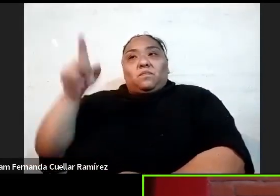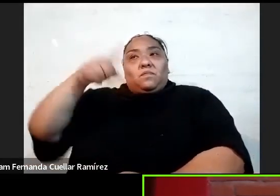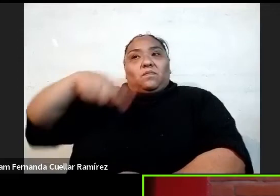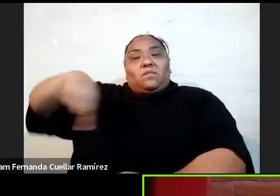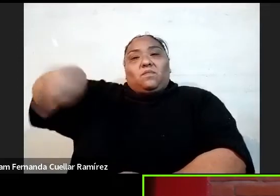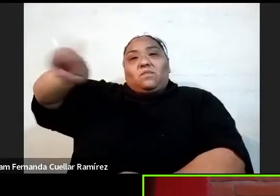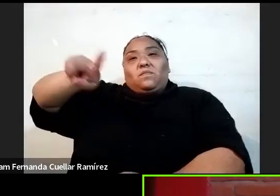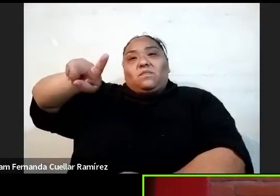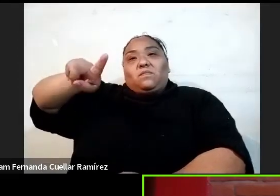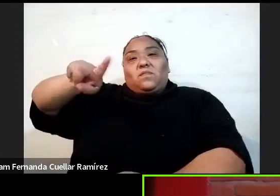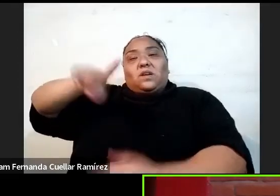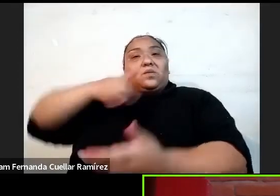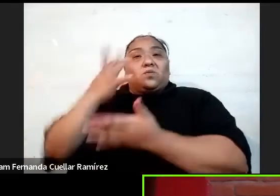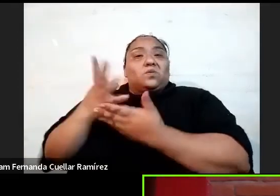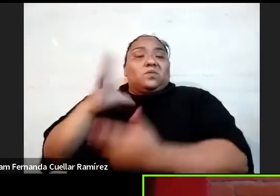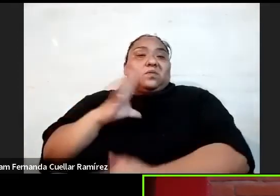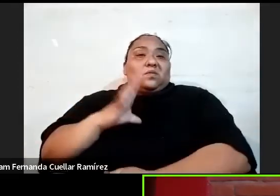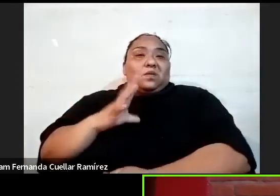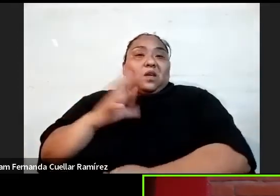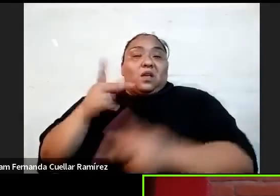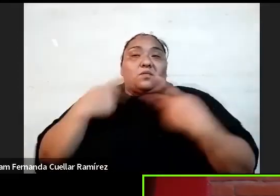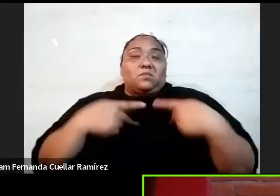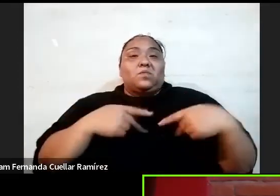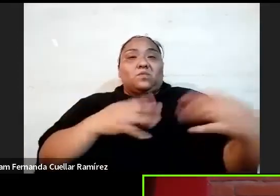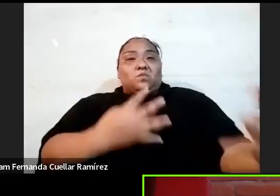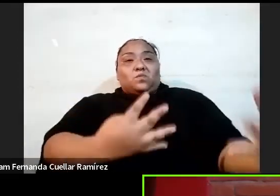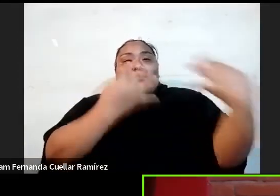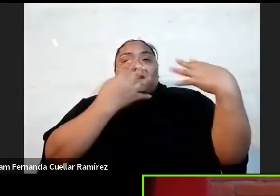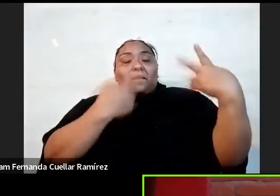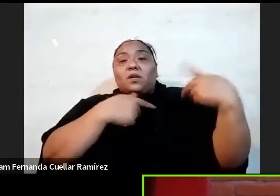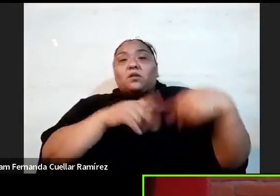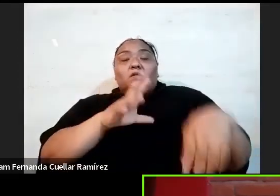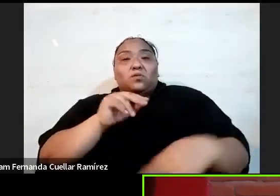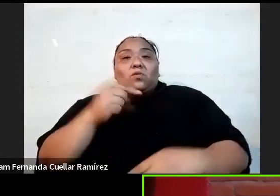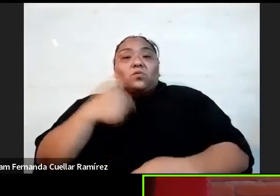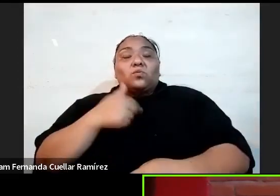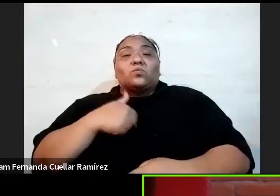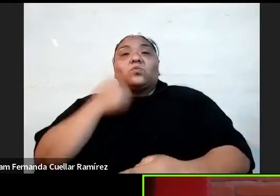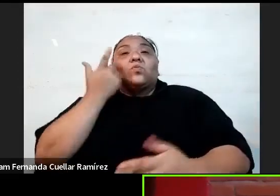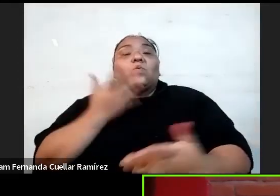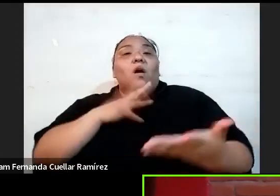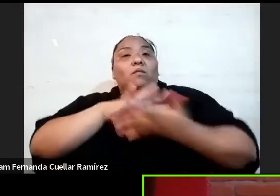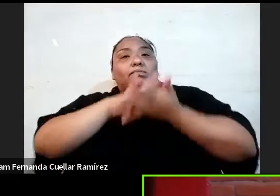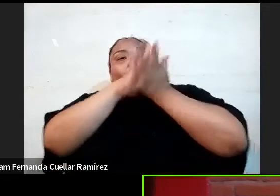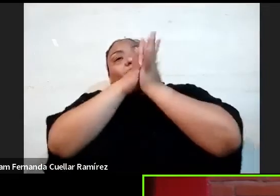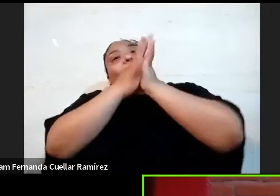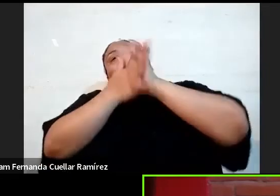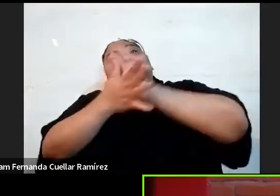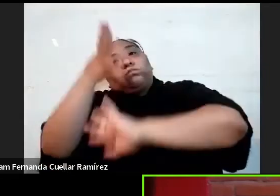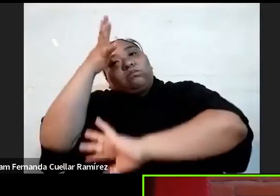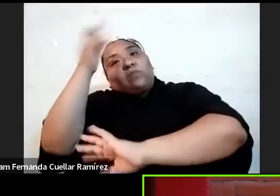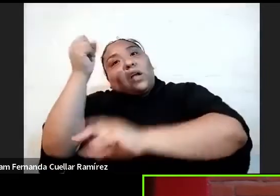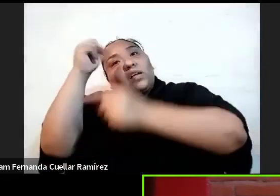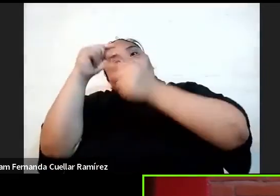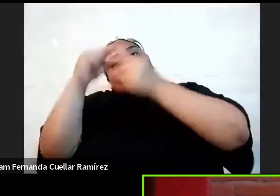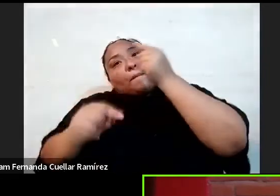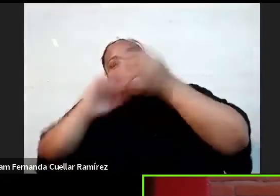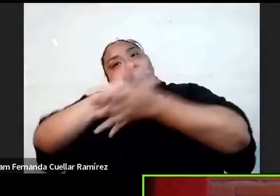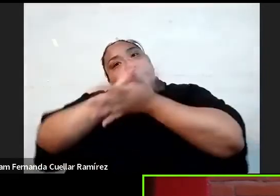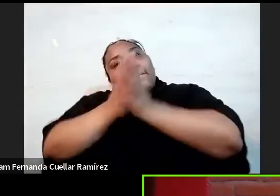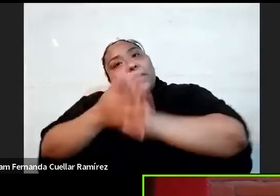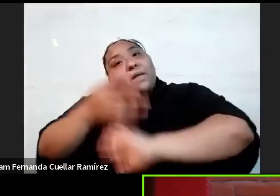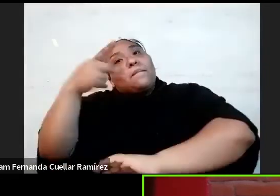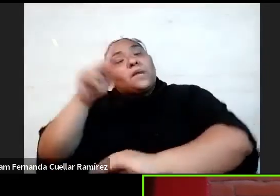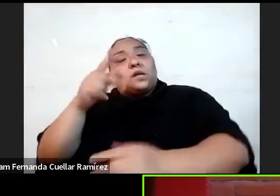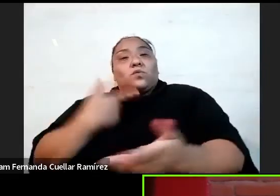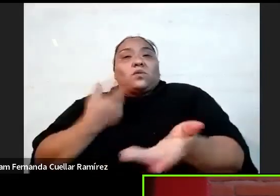solamente existía. Y es como más o menos la línea que yo quería tomar y crear un poco más allá, pero desde la literatura.